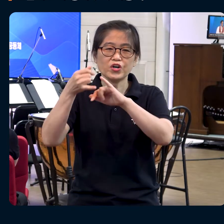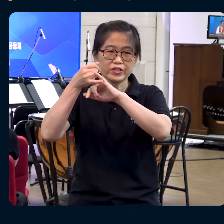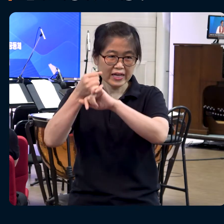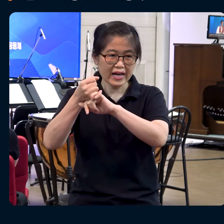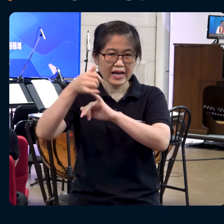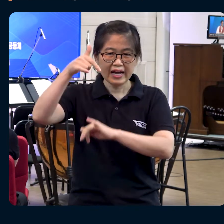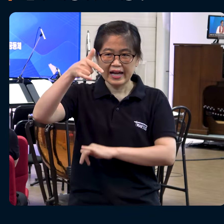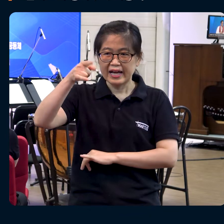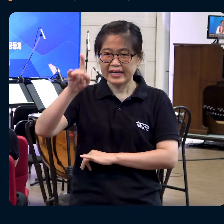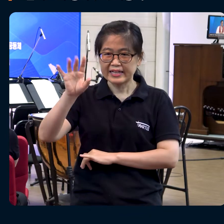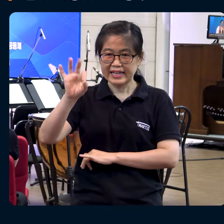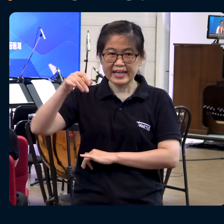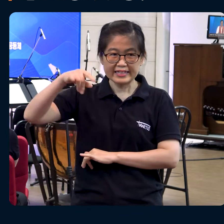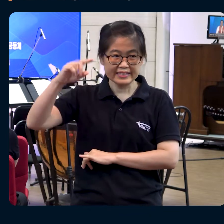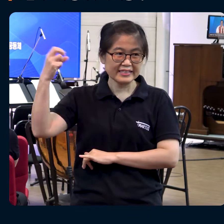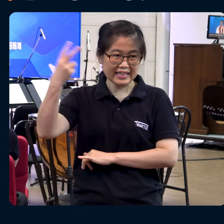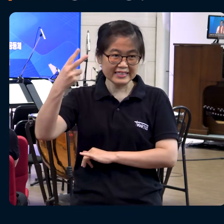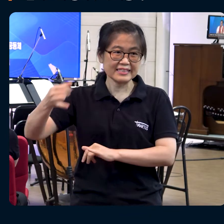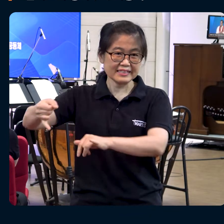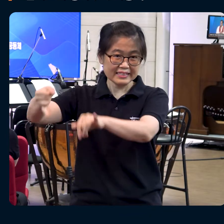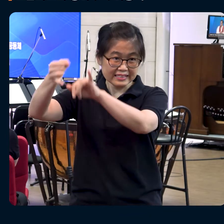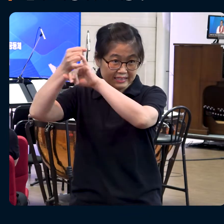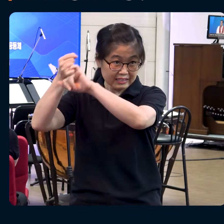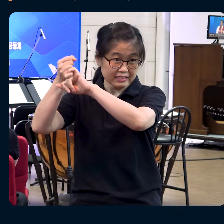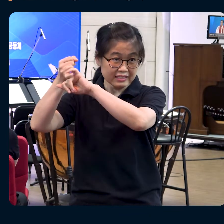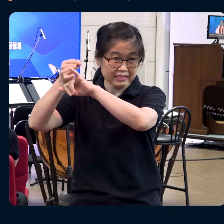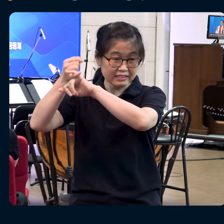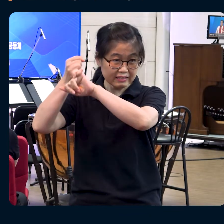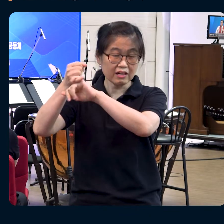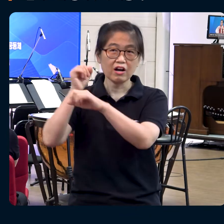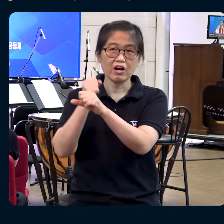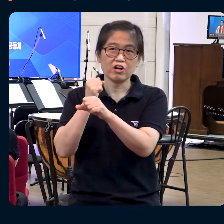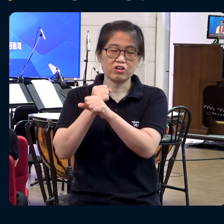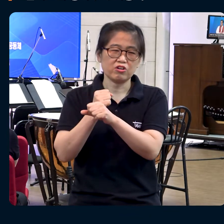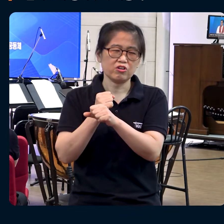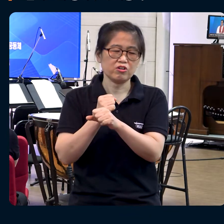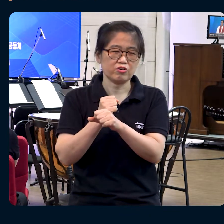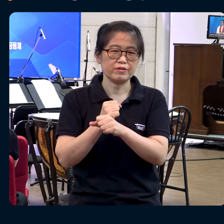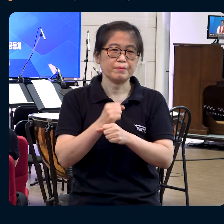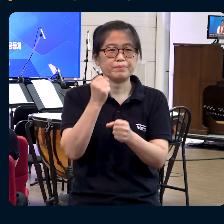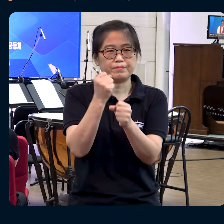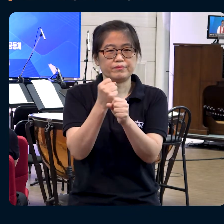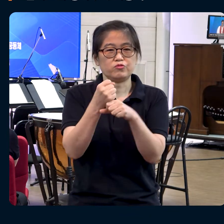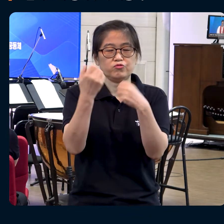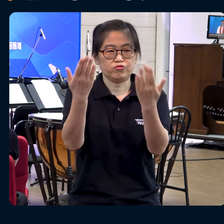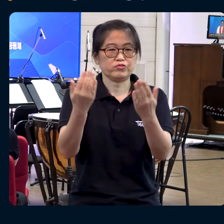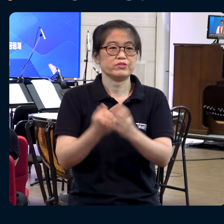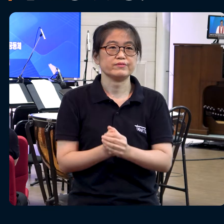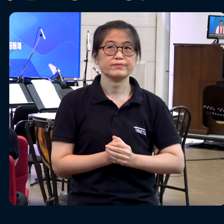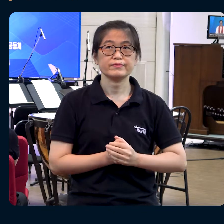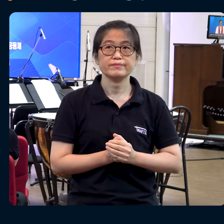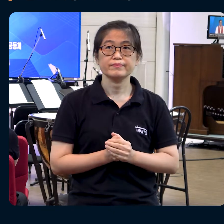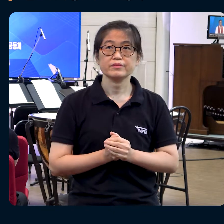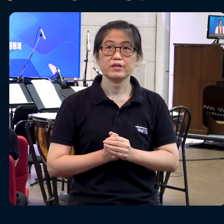갱신 예식을 하신 거예요. 언약을 새롭게 맺는 그러한 퍼포먼스를 하신 거예요.